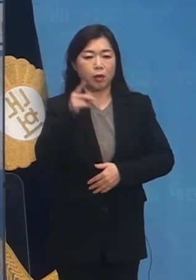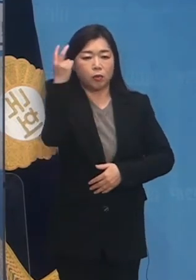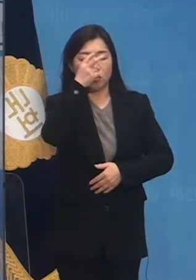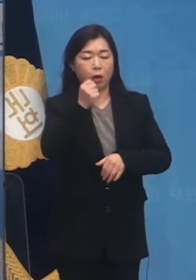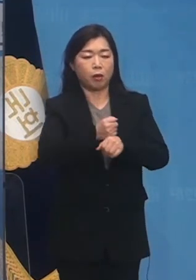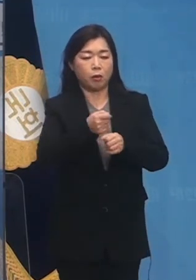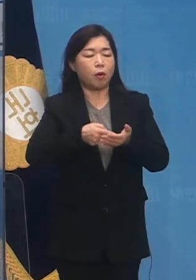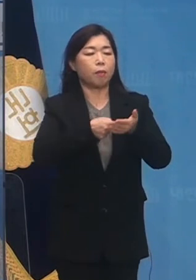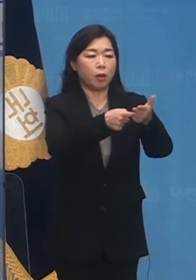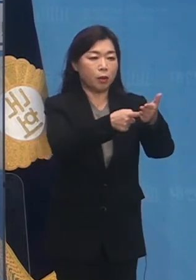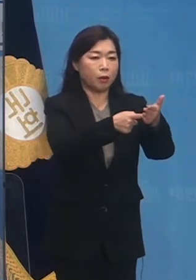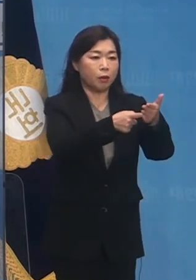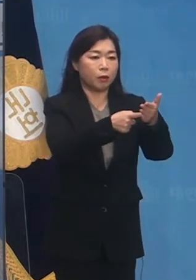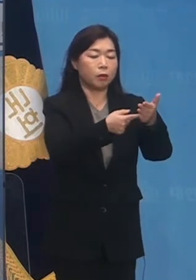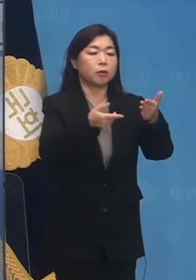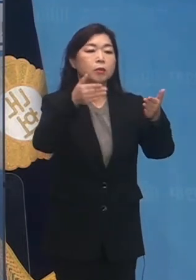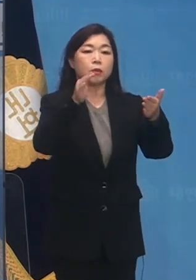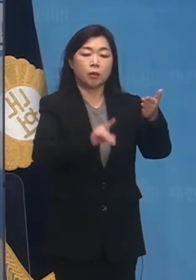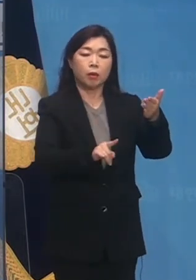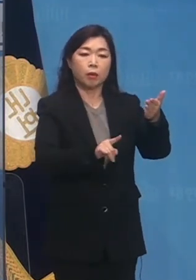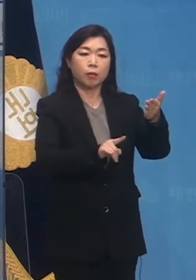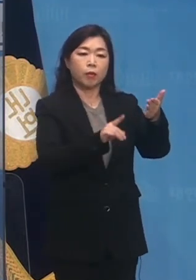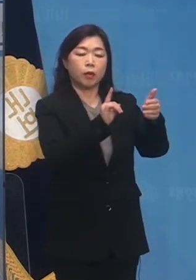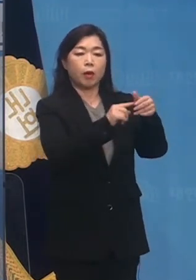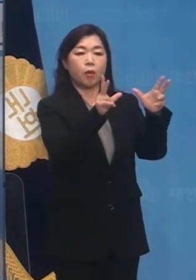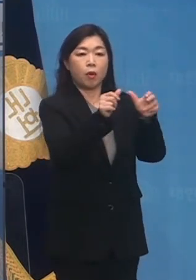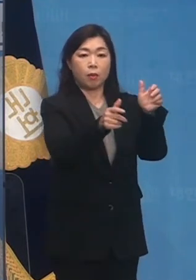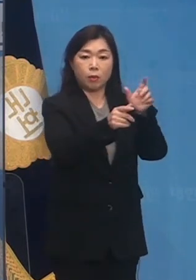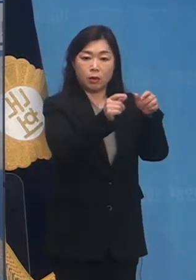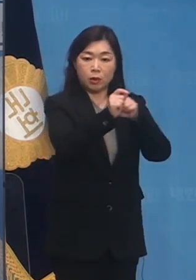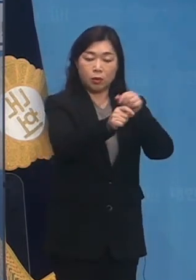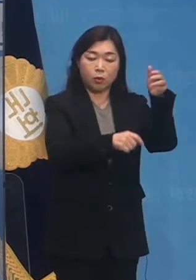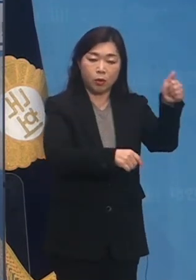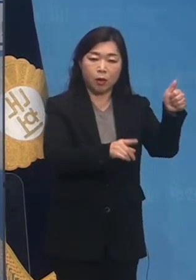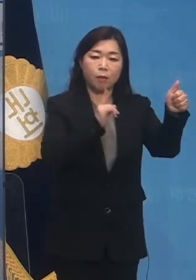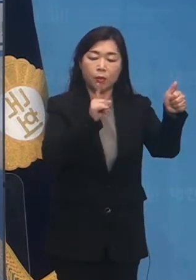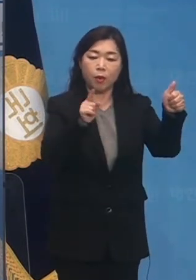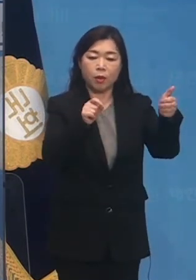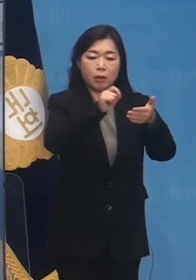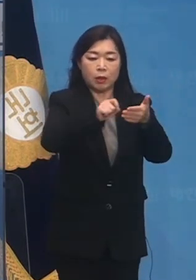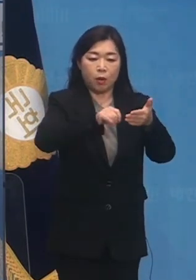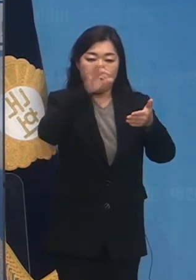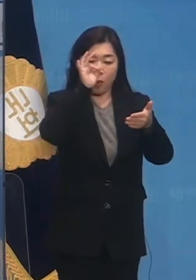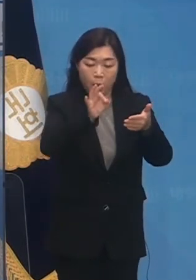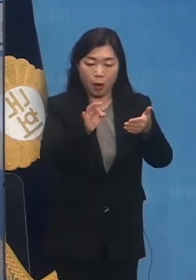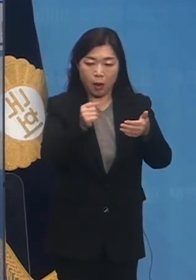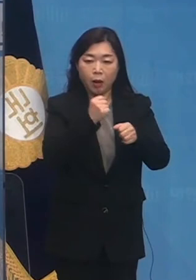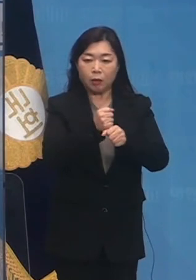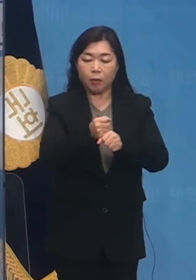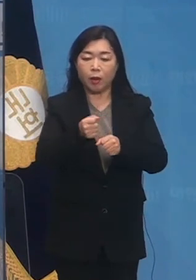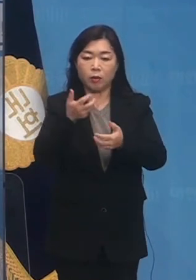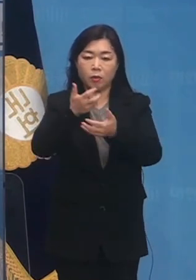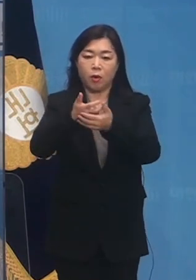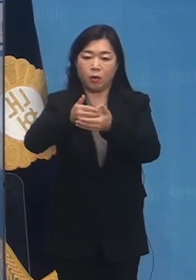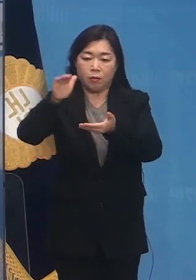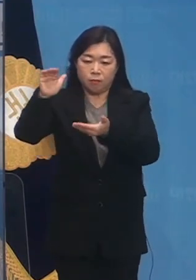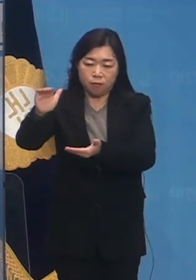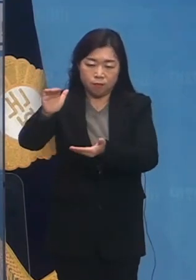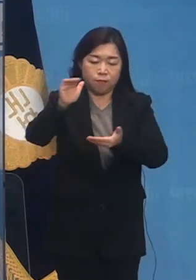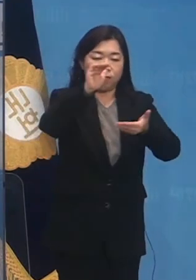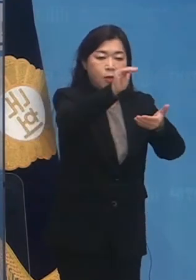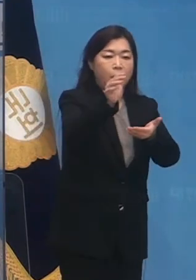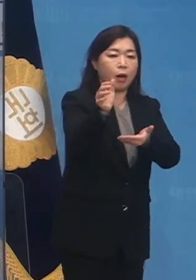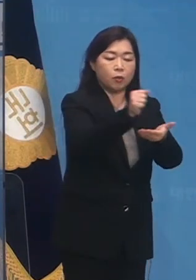의견을 냈습니다. 그러자 성남지청장은 기록을 본다면서 가져가서 한 달